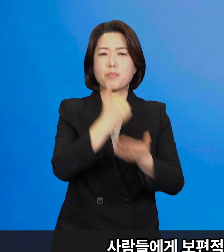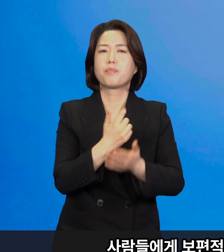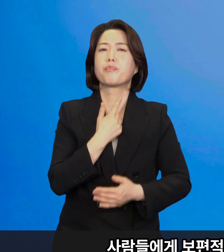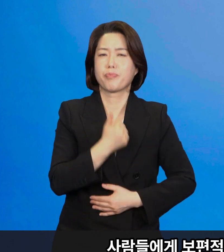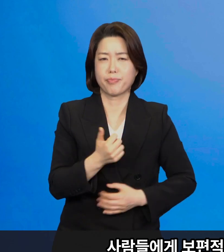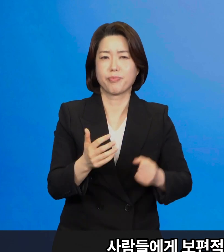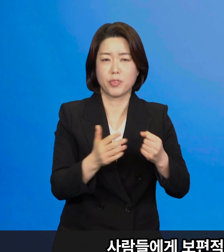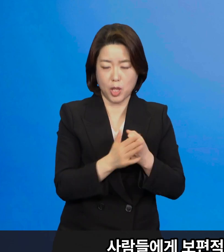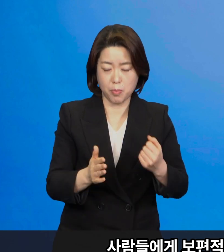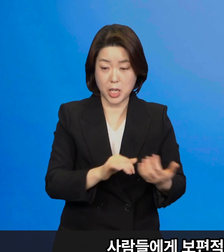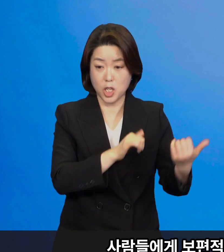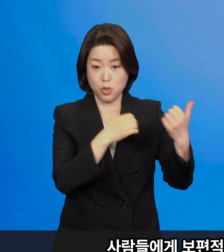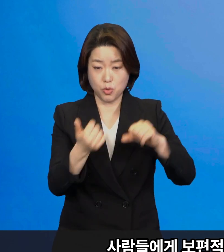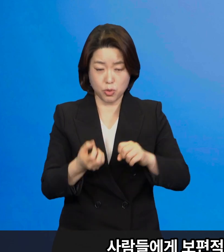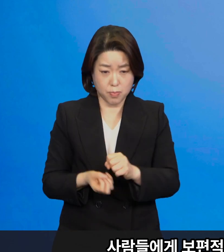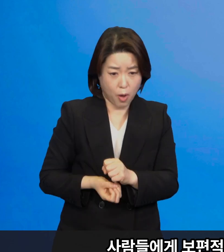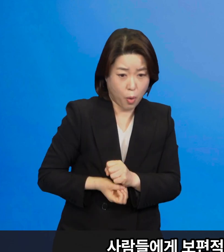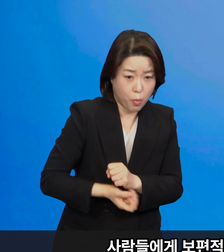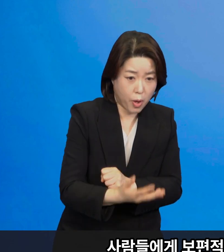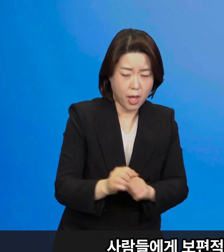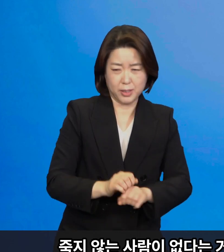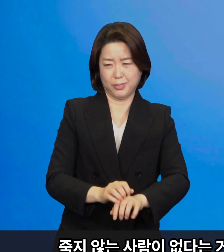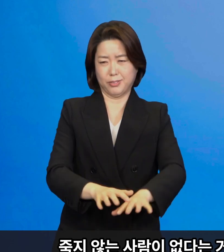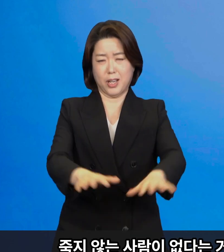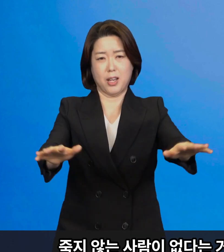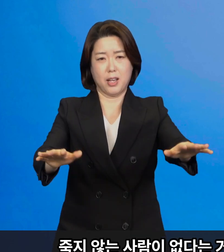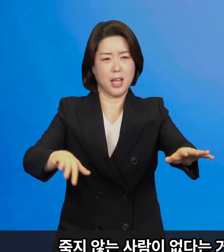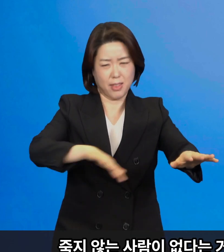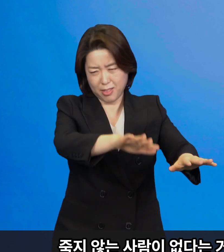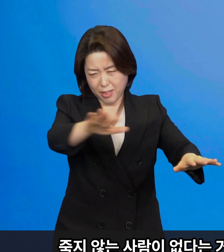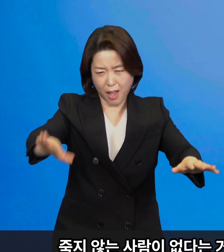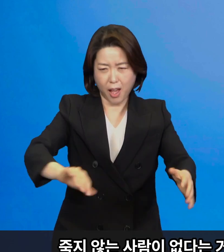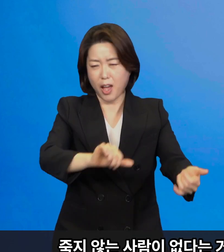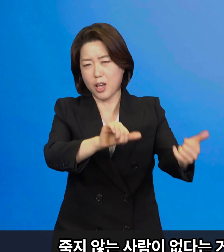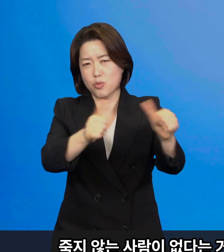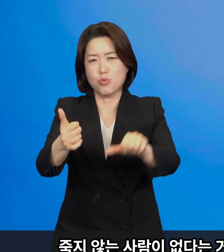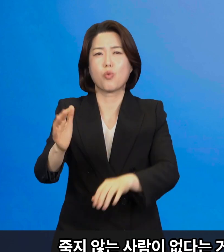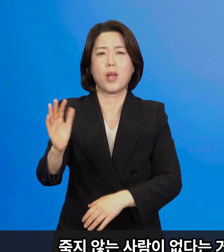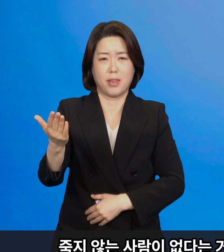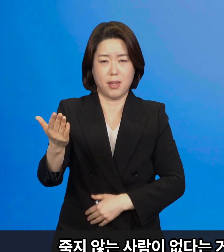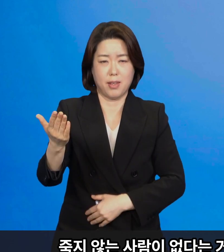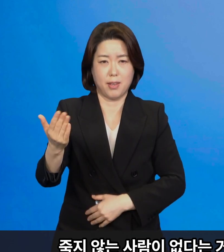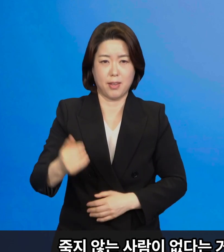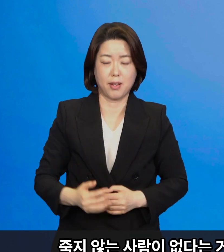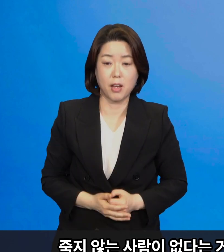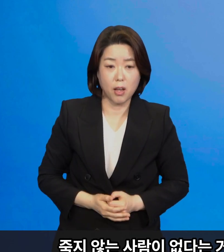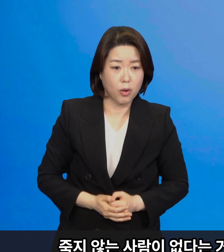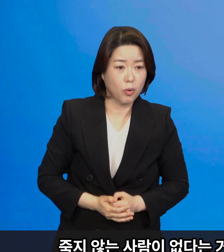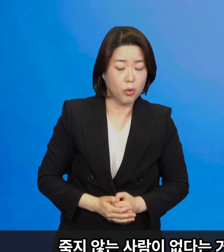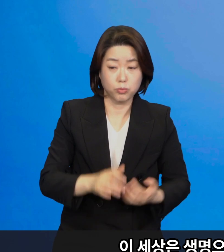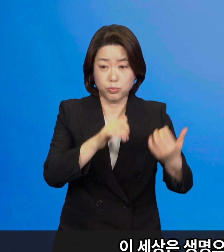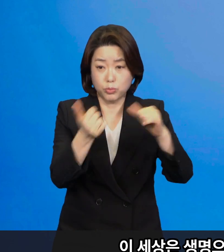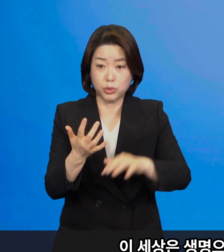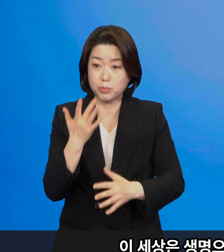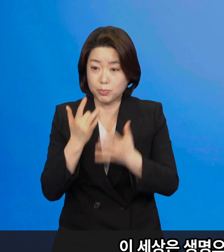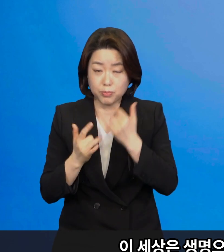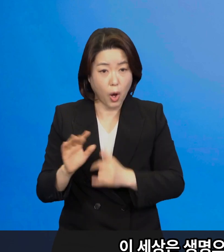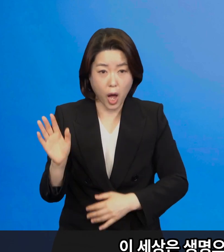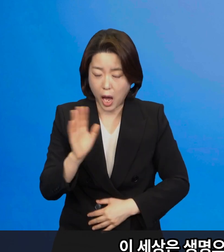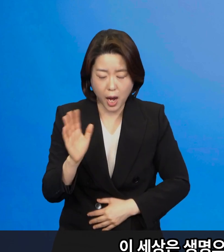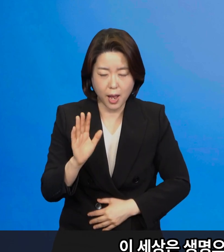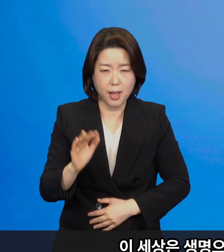영향력이 사람들에게 보편적으로 다 미치게 되어서 죽지 않는 사람이 없다는 거예요. 피해갈 사람이 없습니다. 이